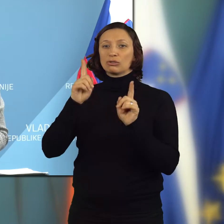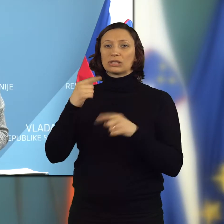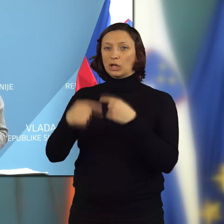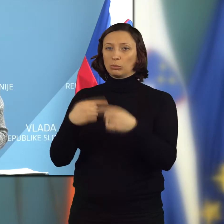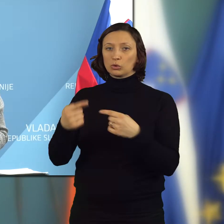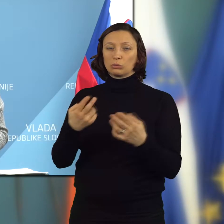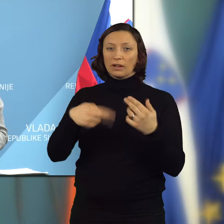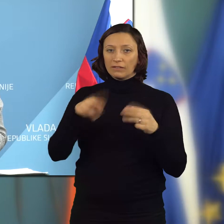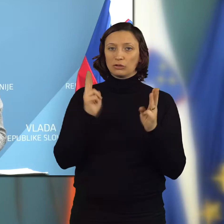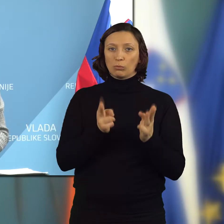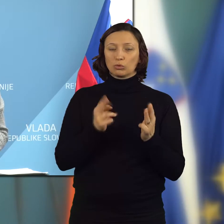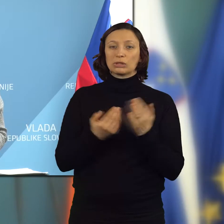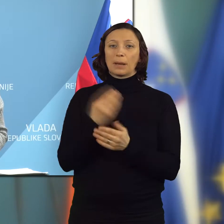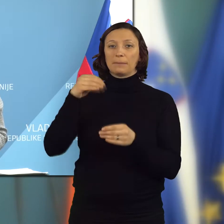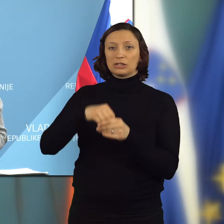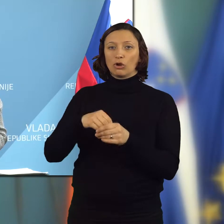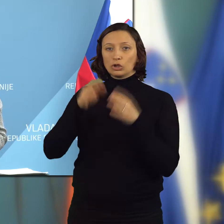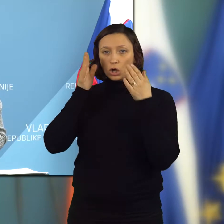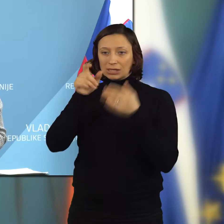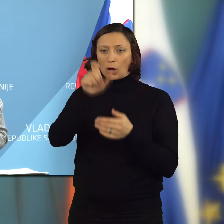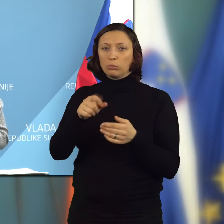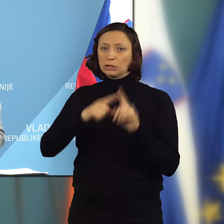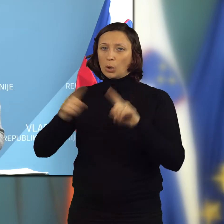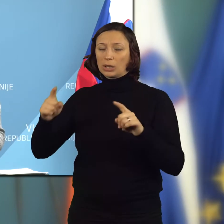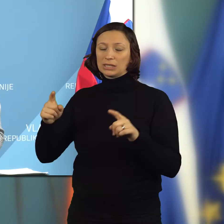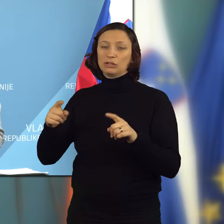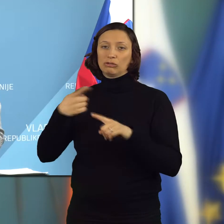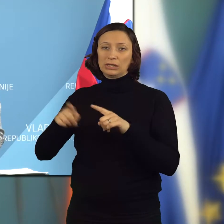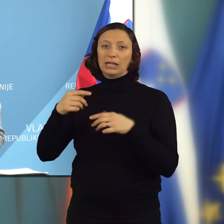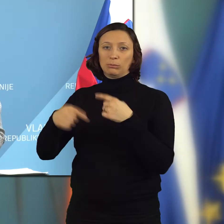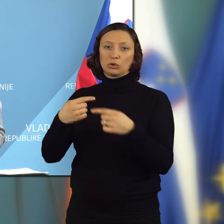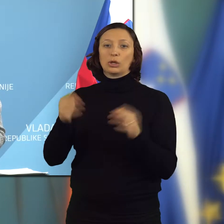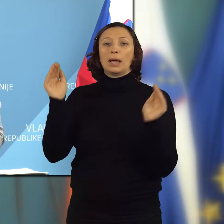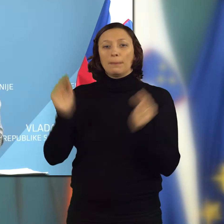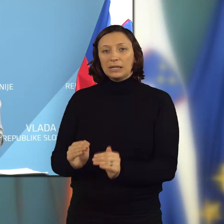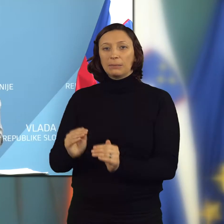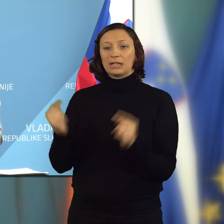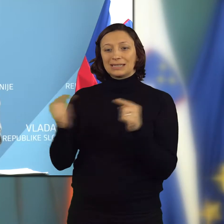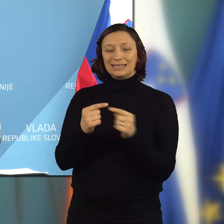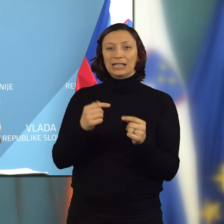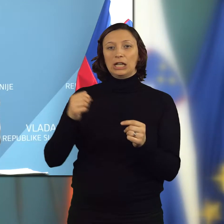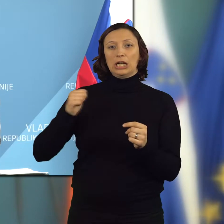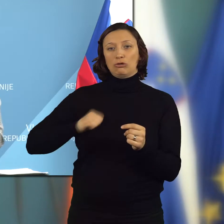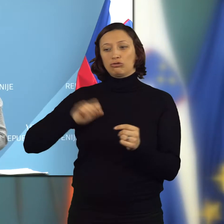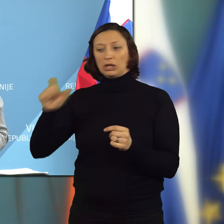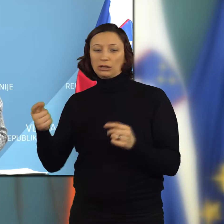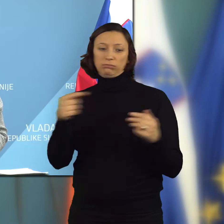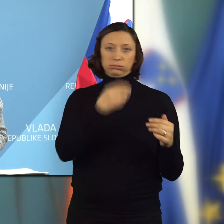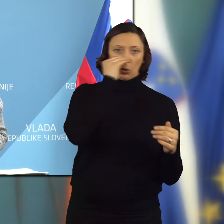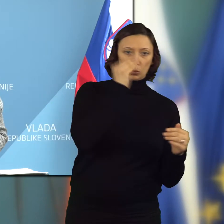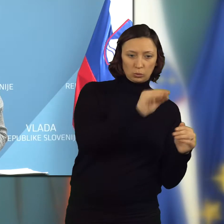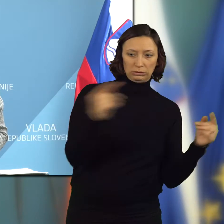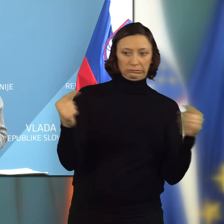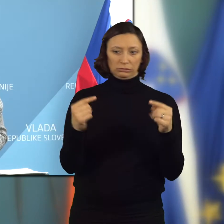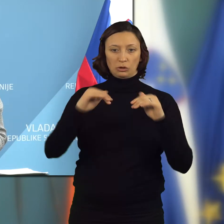stanju postopka, več možnosti za prisotnost zaupnika v različnih fazah postopka, minimiziranje stikov žrtev z